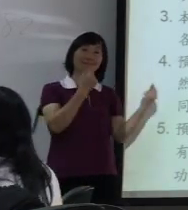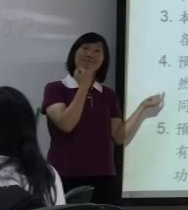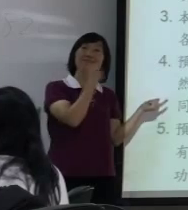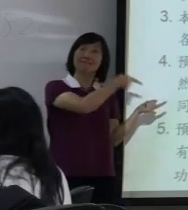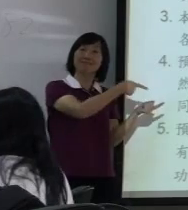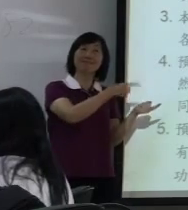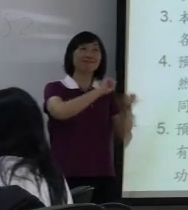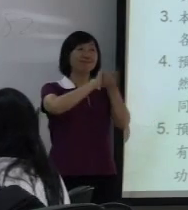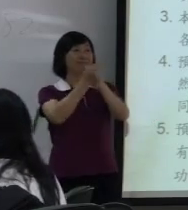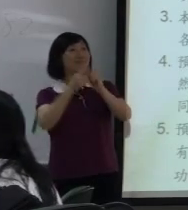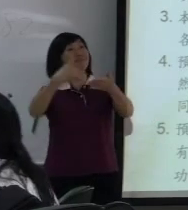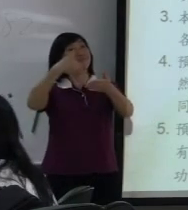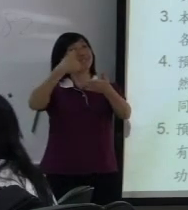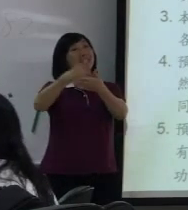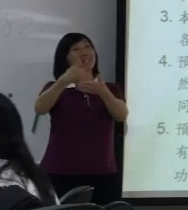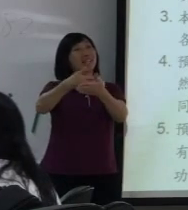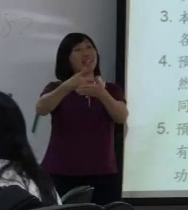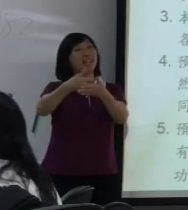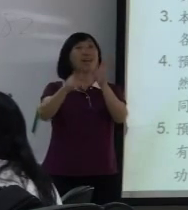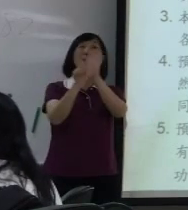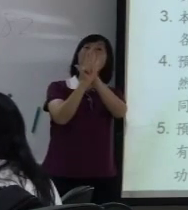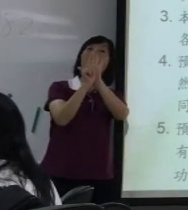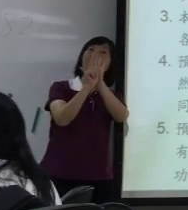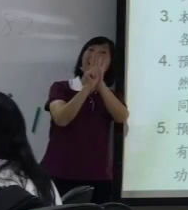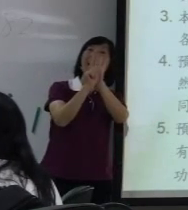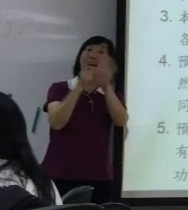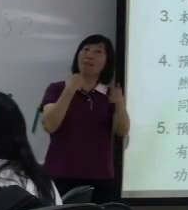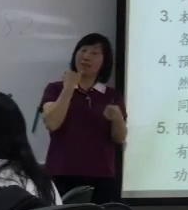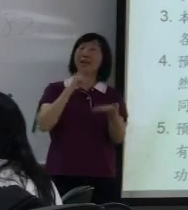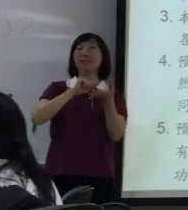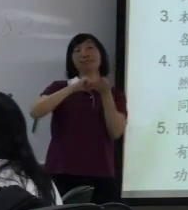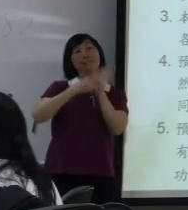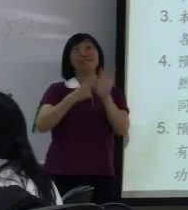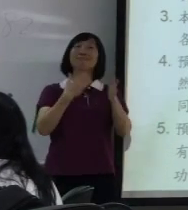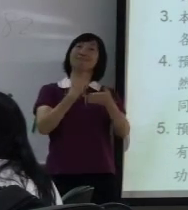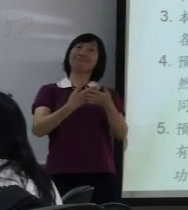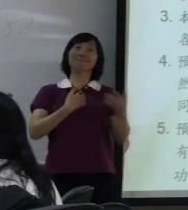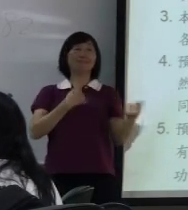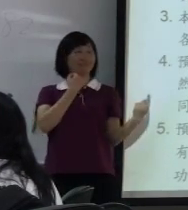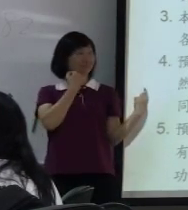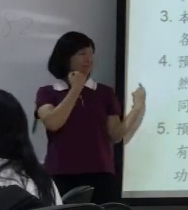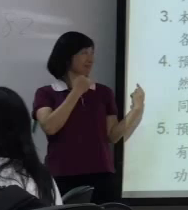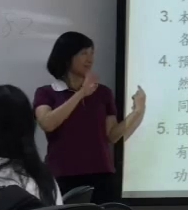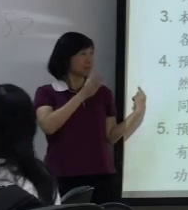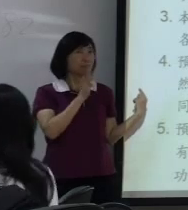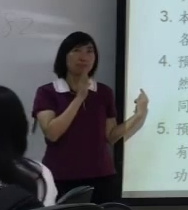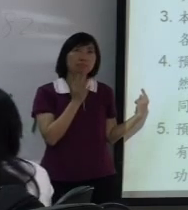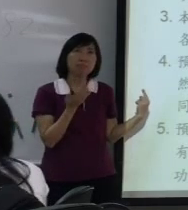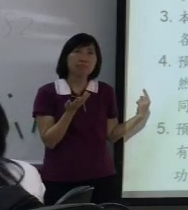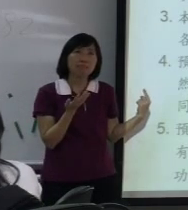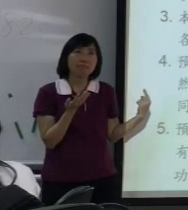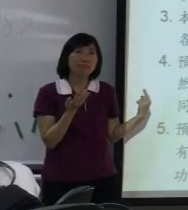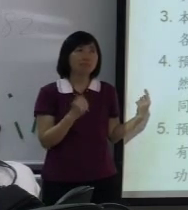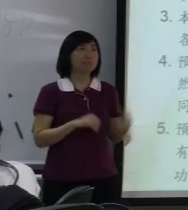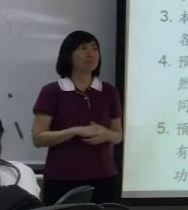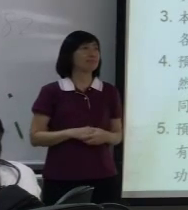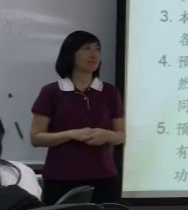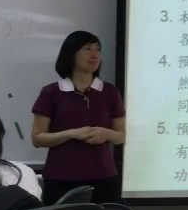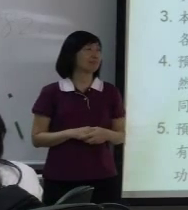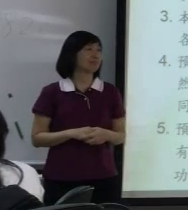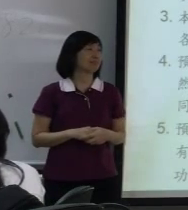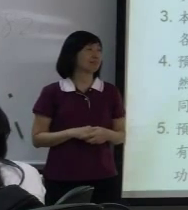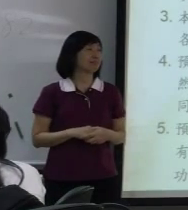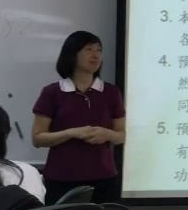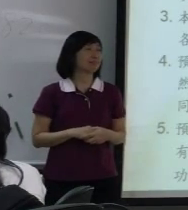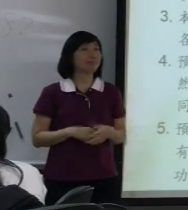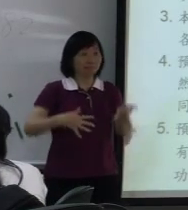作一种艺术表演啊，哦，啊，可是呢？问题来了，就是